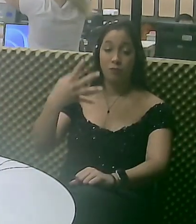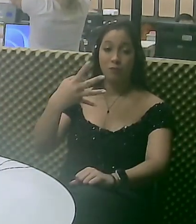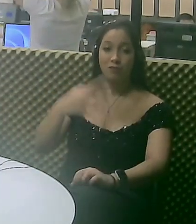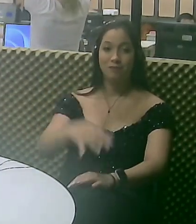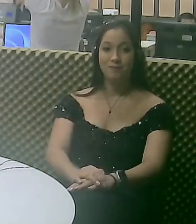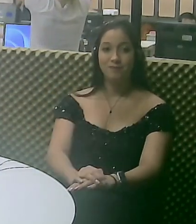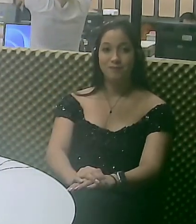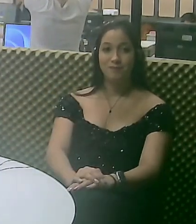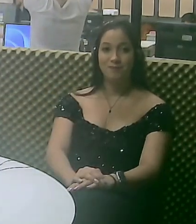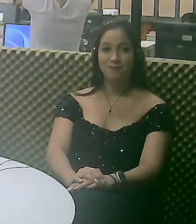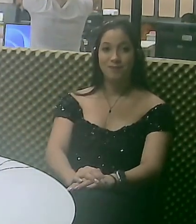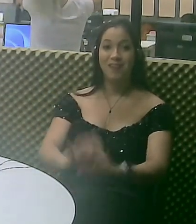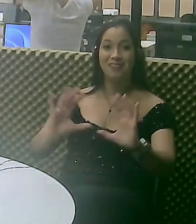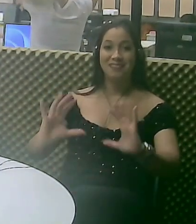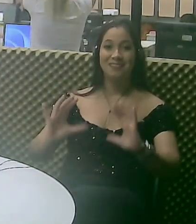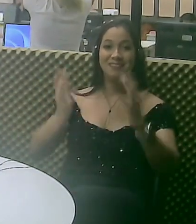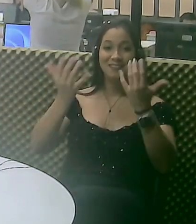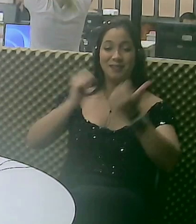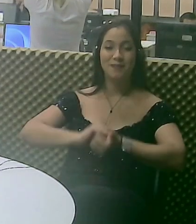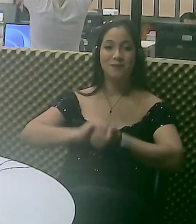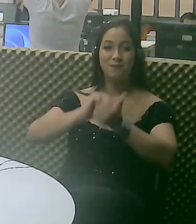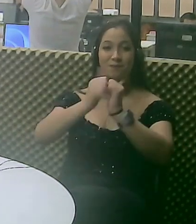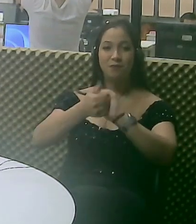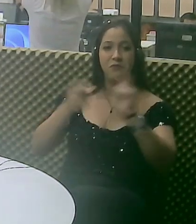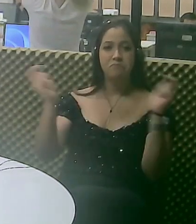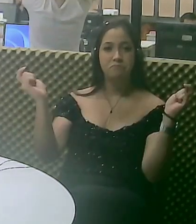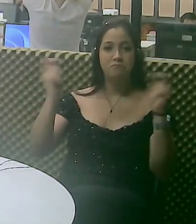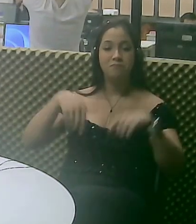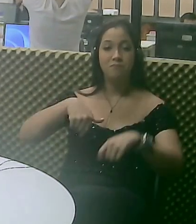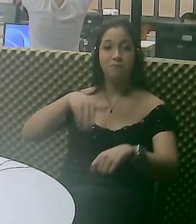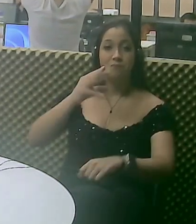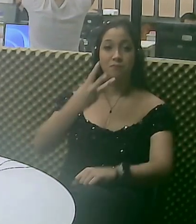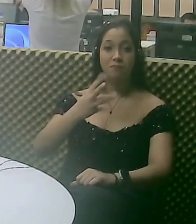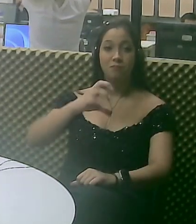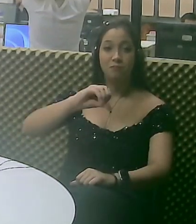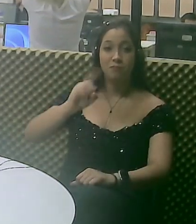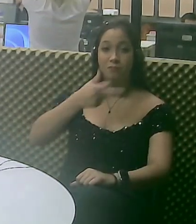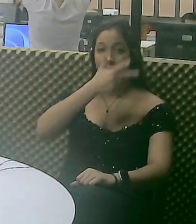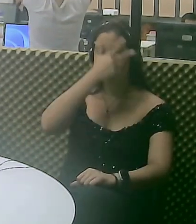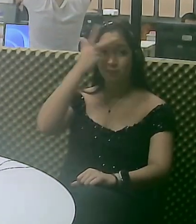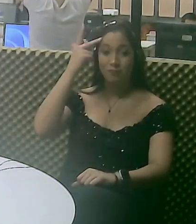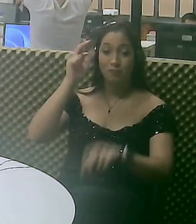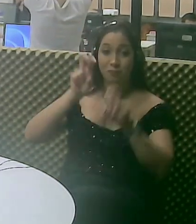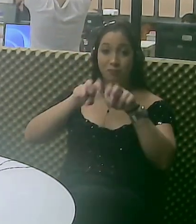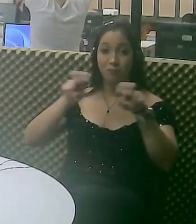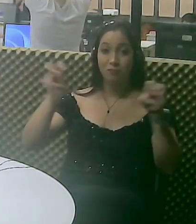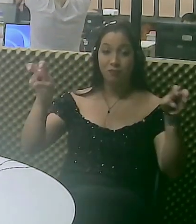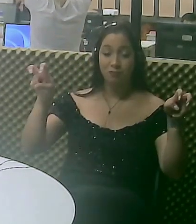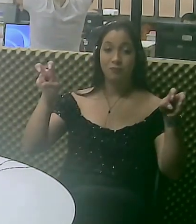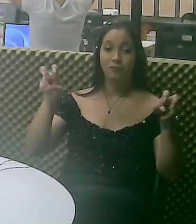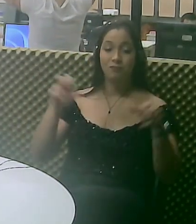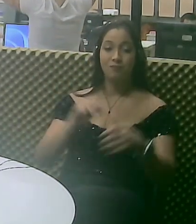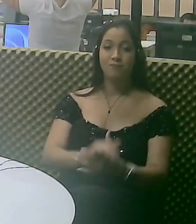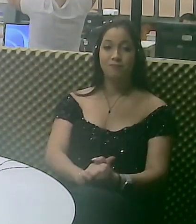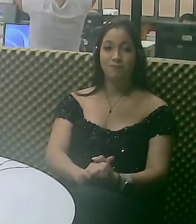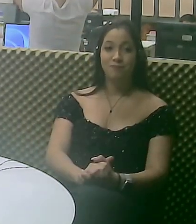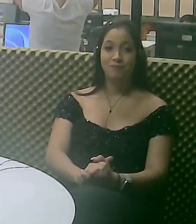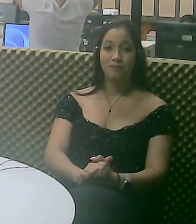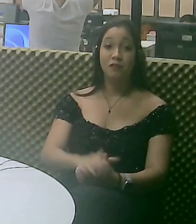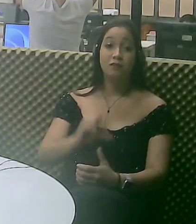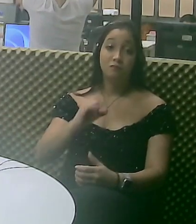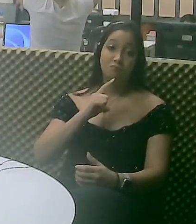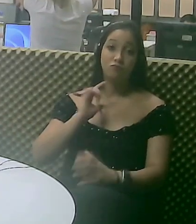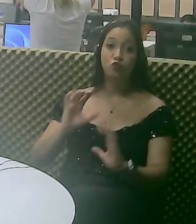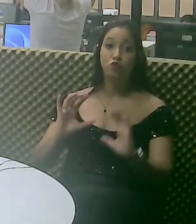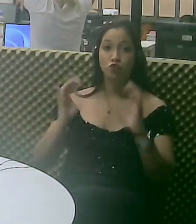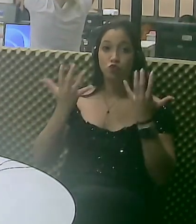refletores. Para eventos esportivos, a capacidade é de mais de 39 mil pessoas nas cadeiras e arquibancadas. Já no caso de